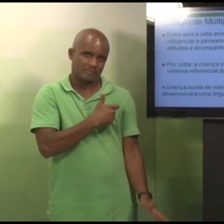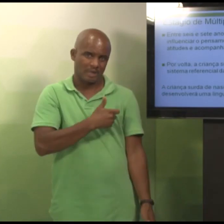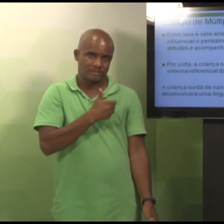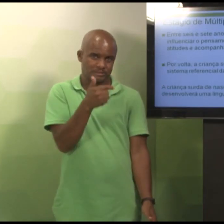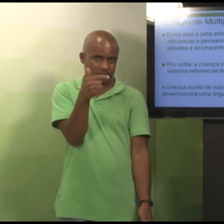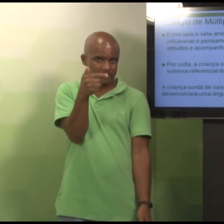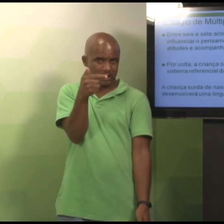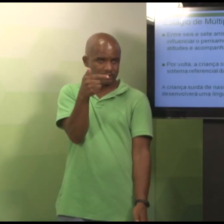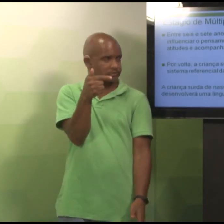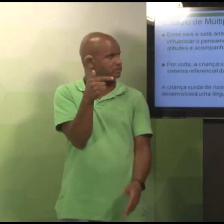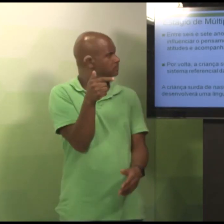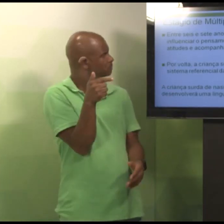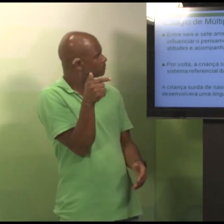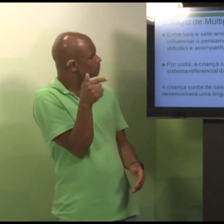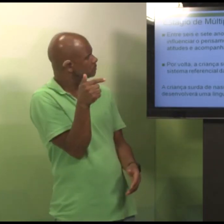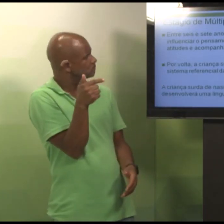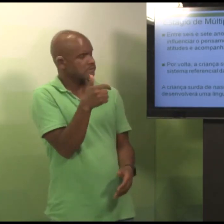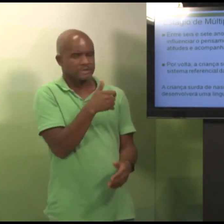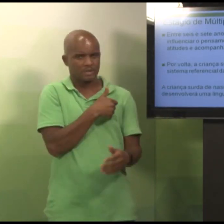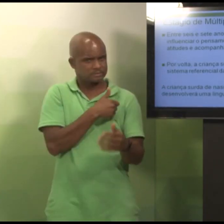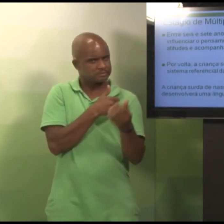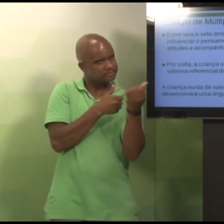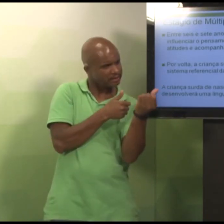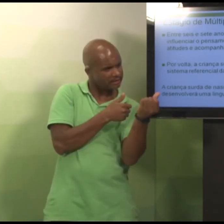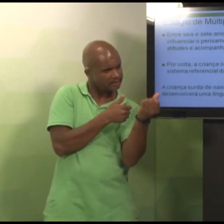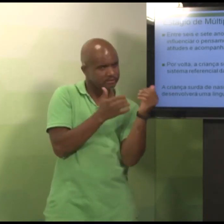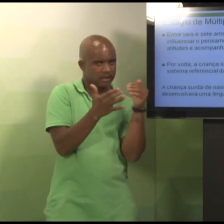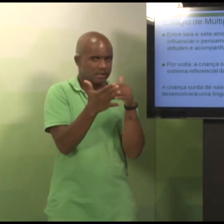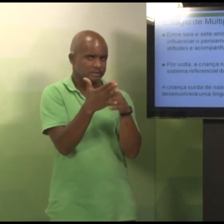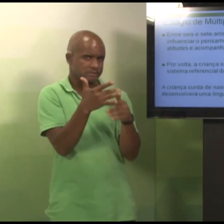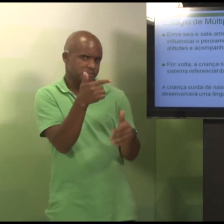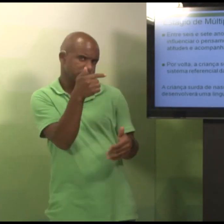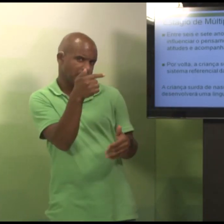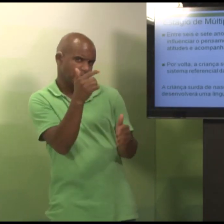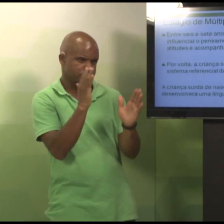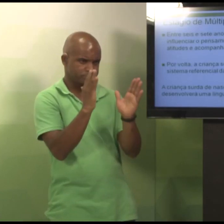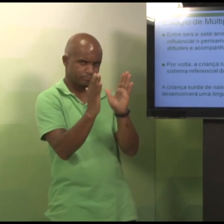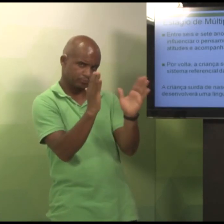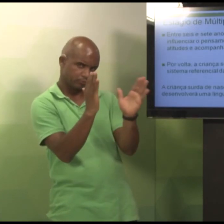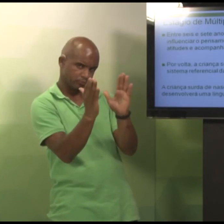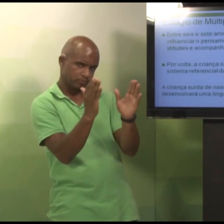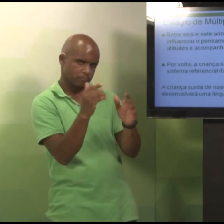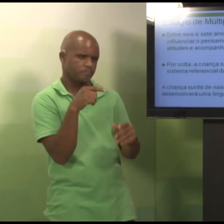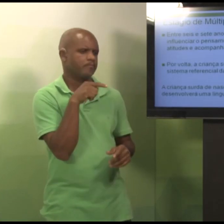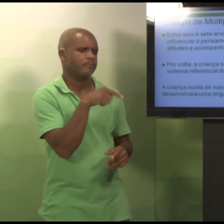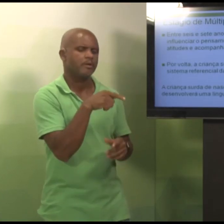Temos vários estágios. Agora estamos no estágio de 6 até 7 anos,